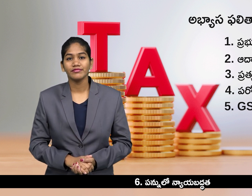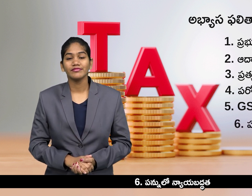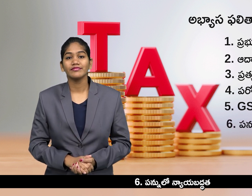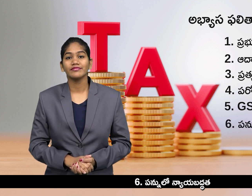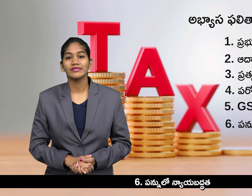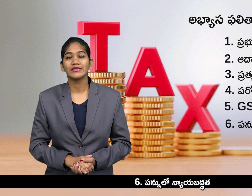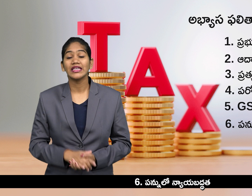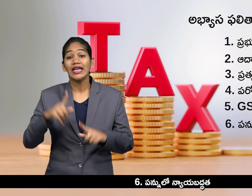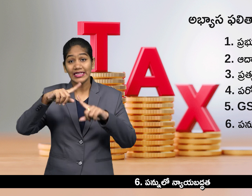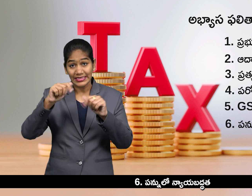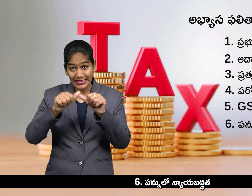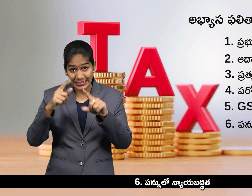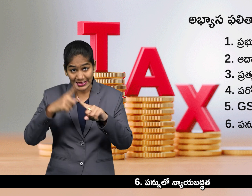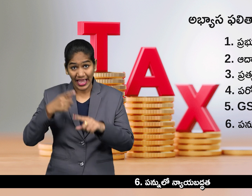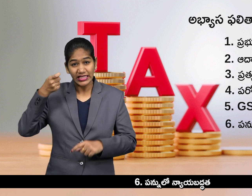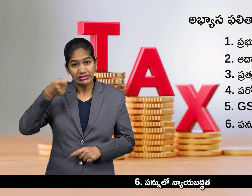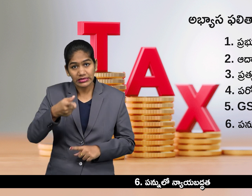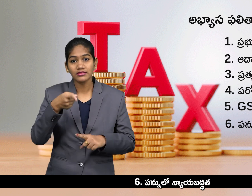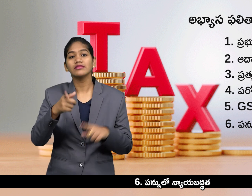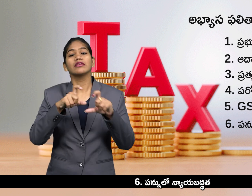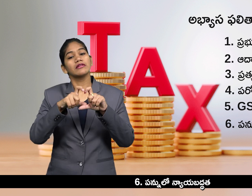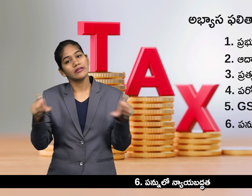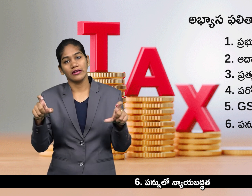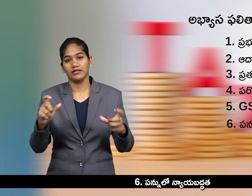6. పన్నులో న్యాయబద్ధత.